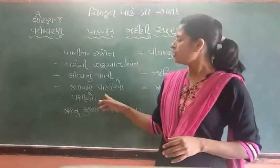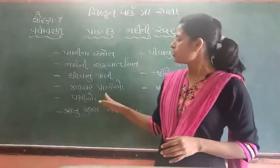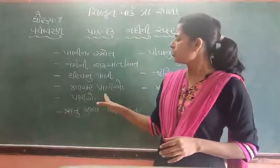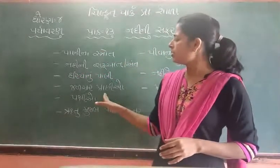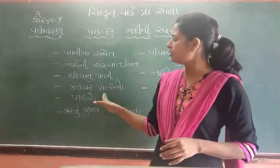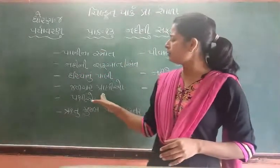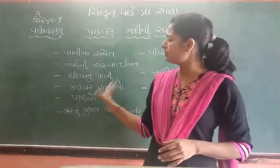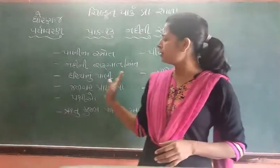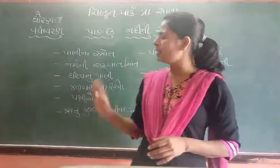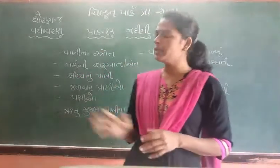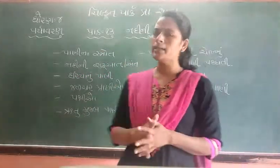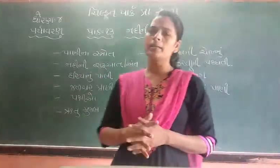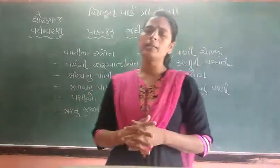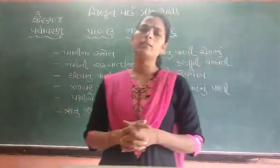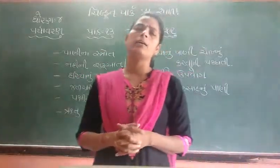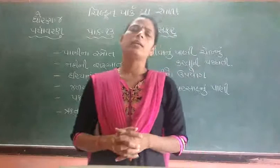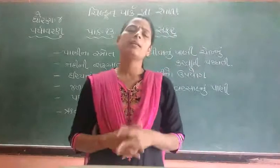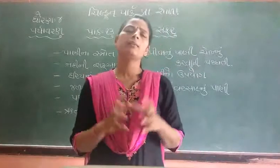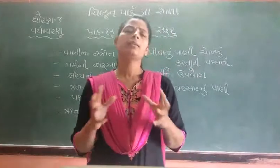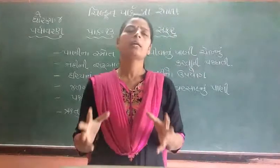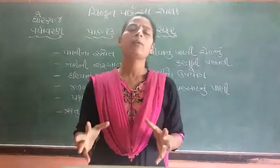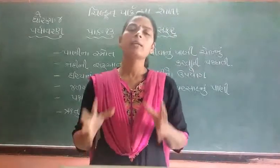ચલો નદીની અંદર એટલે કે નદી તળાવની